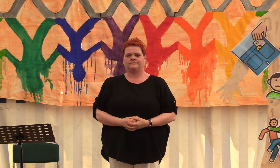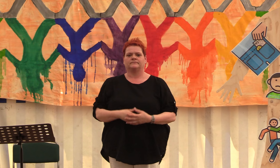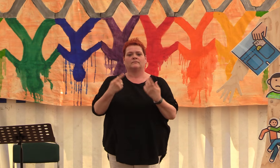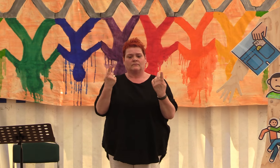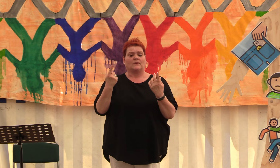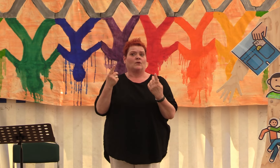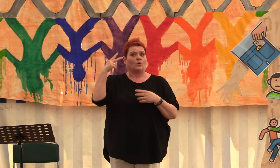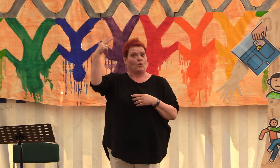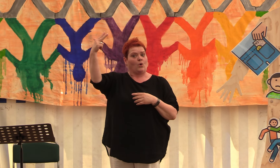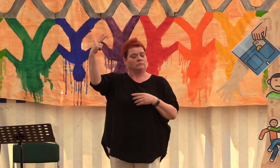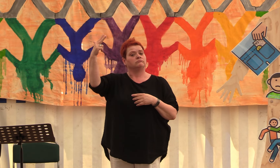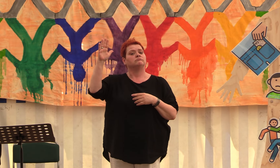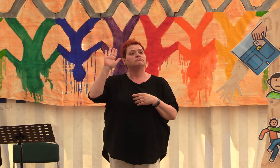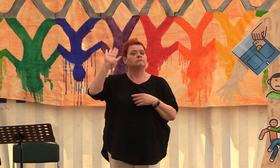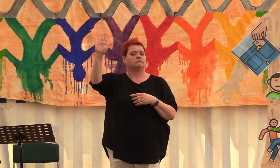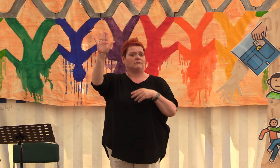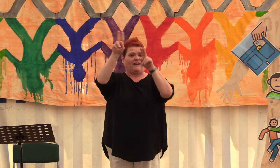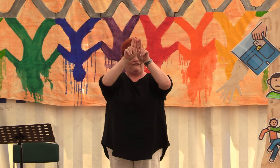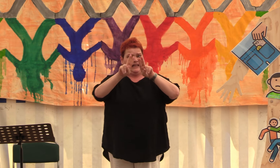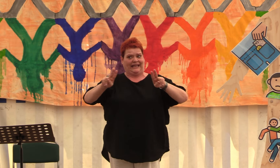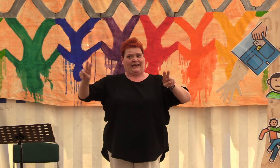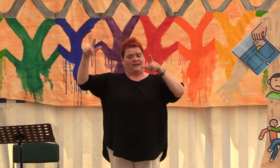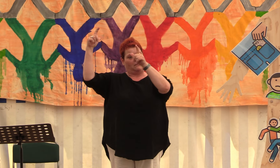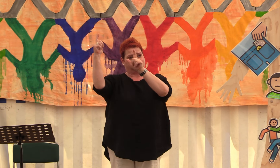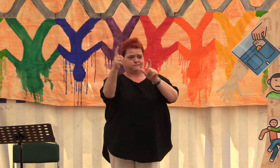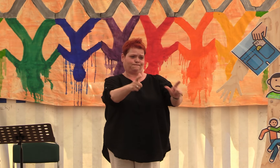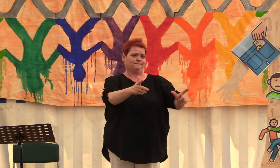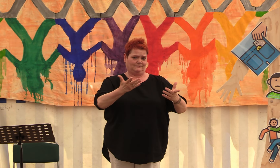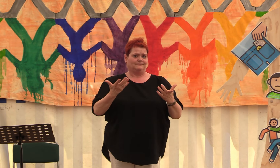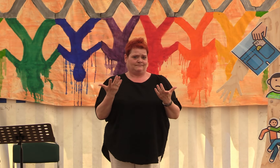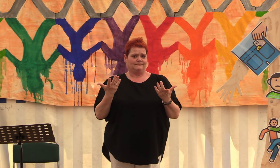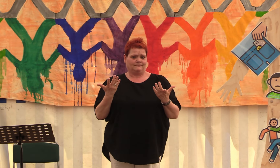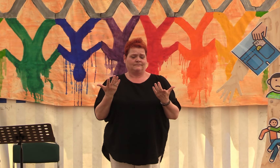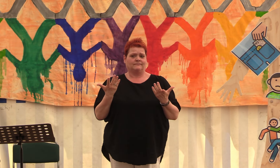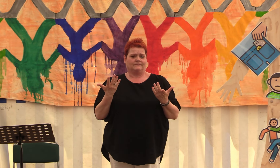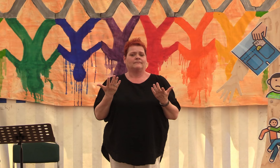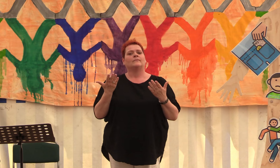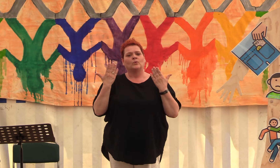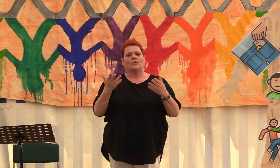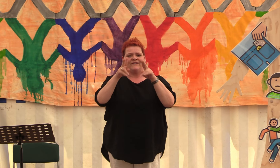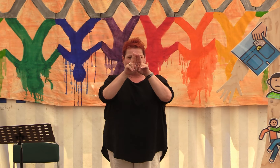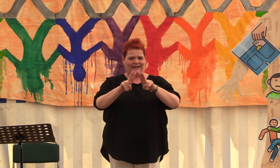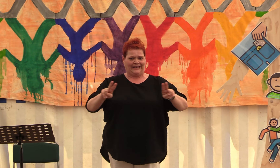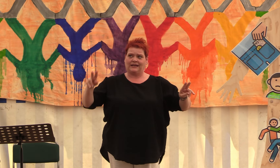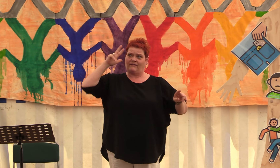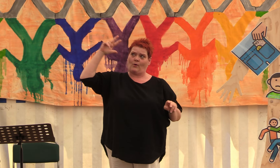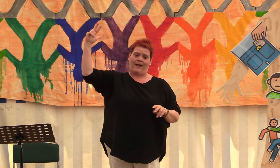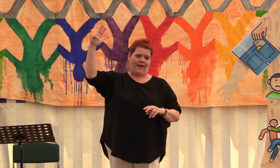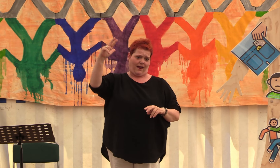Gott kann uns seinen Frieden schenken und der Friede des